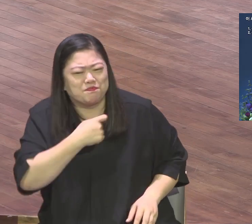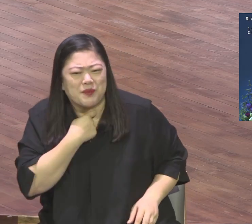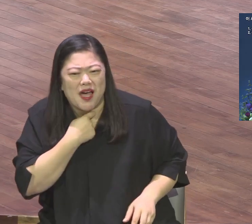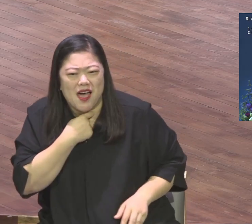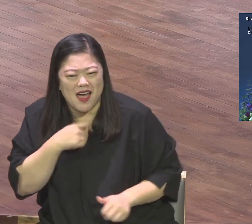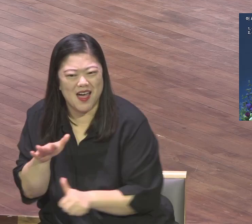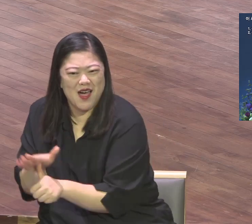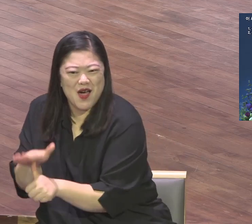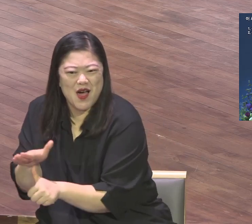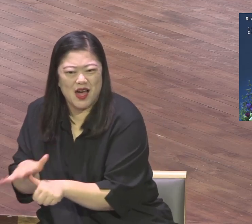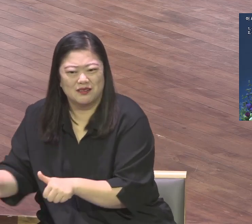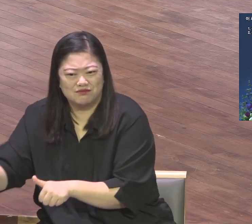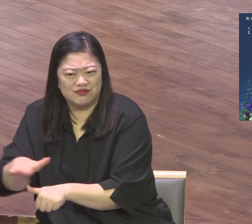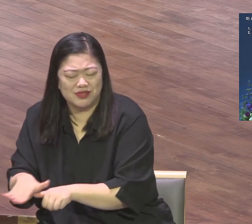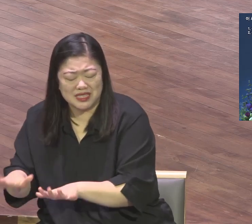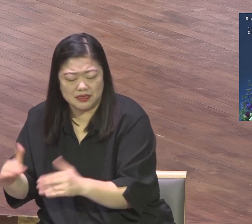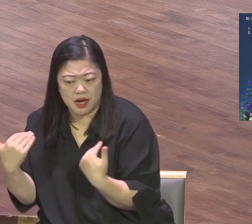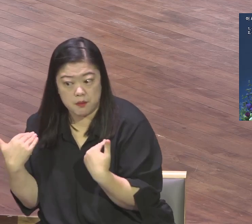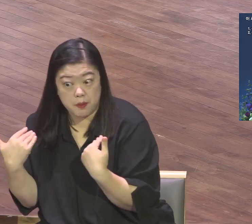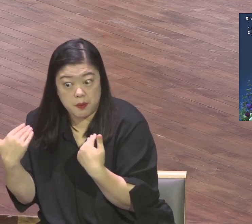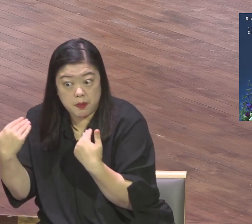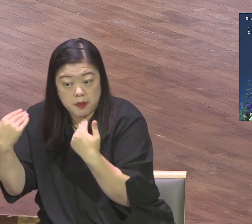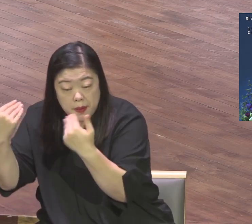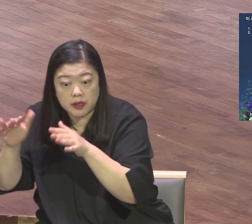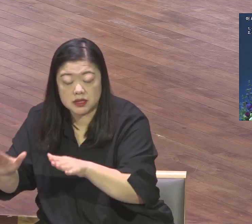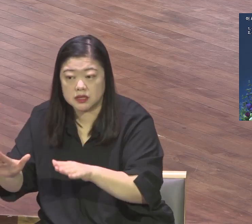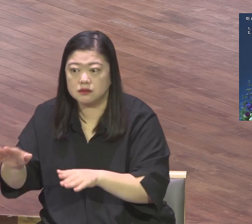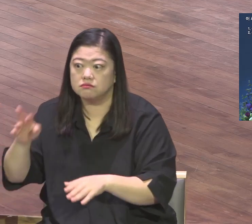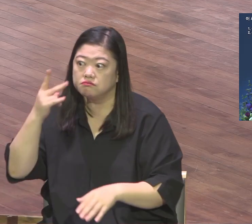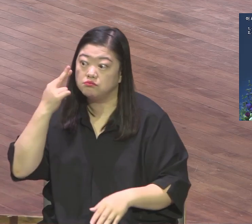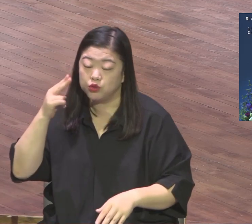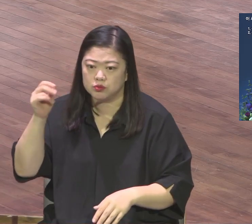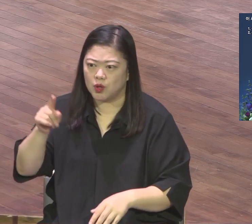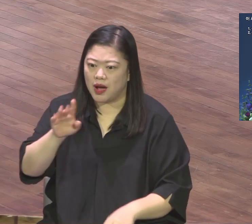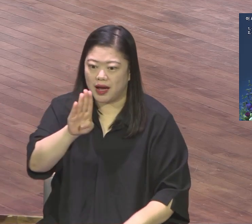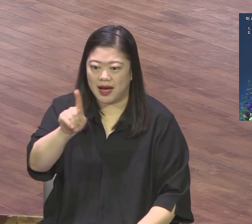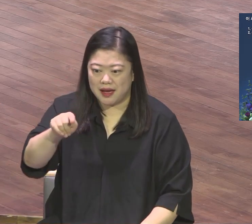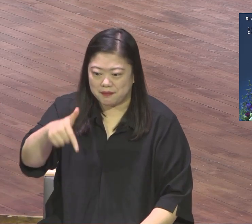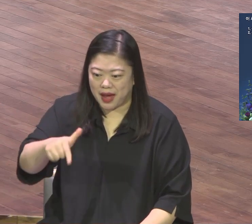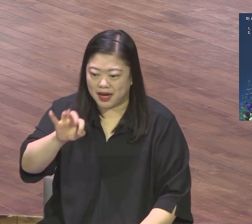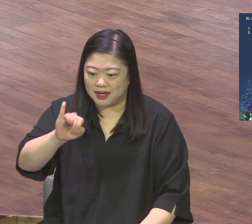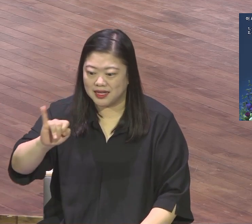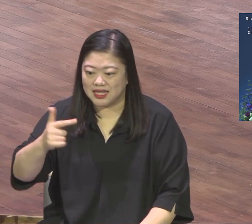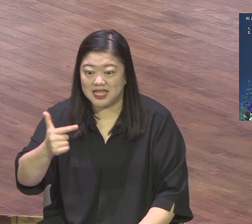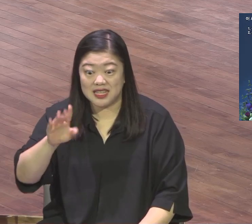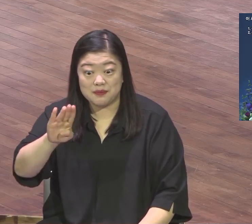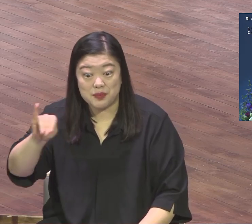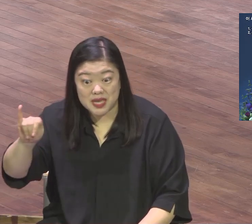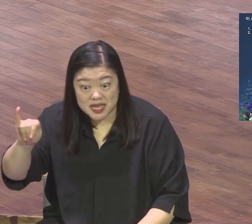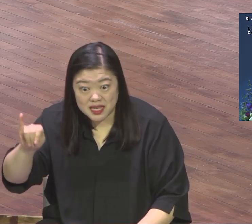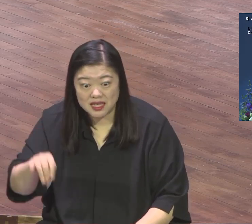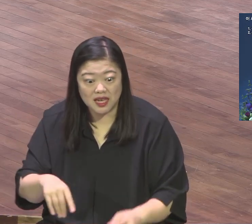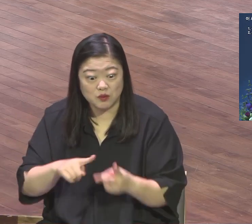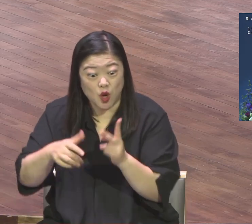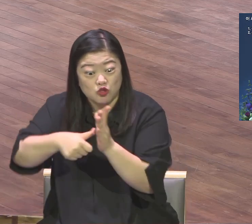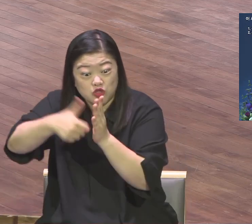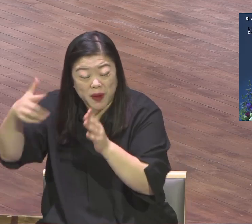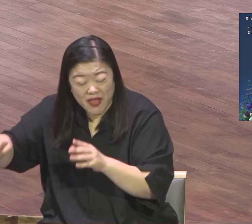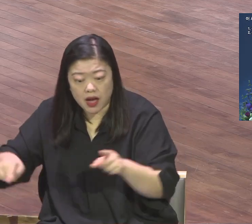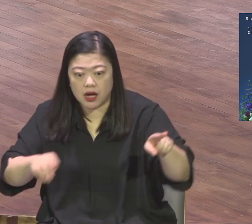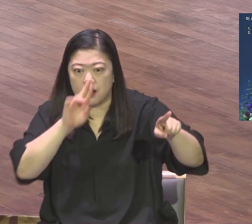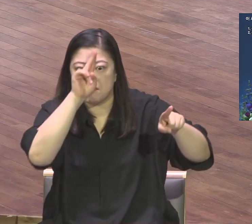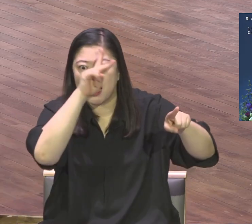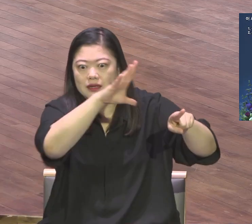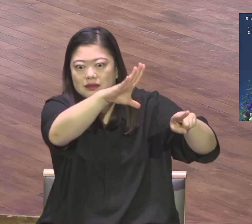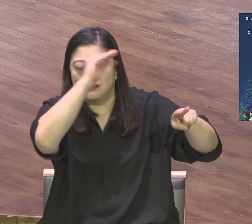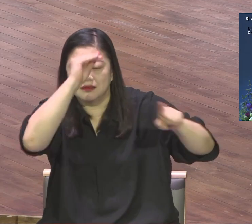영적으로 우리는 사도 바울의 키저가 돼야 돼요. 우리 영계 모든 성도들 사도 바울의 키저 되기 바랍니다.